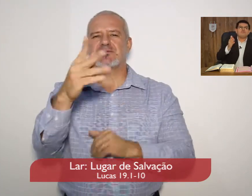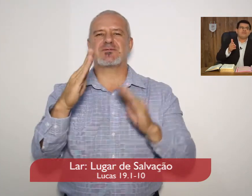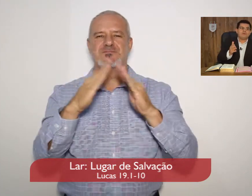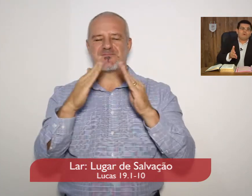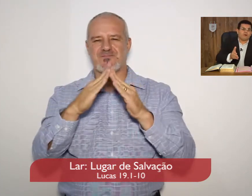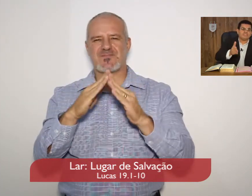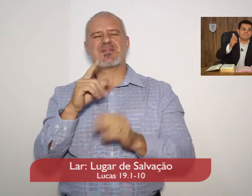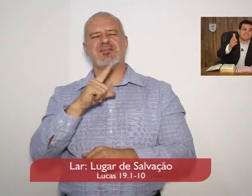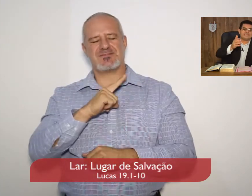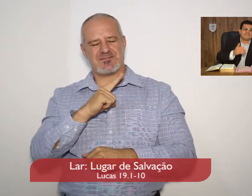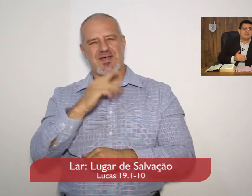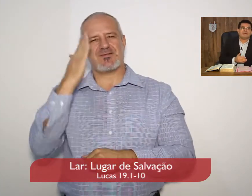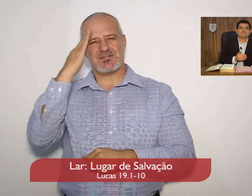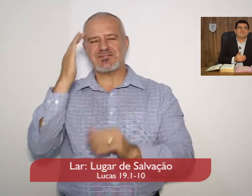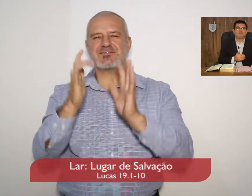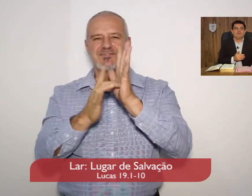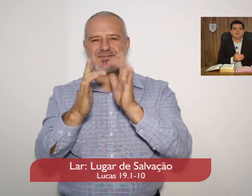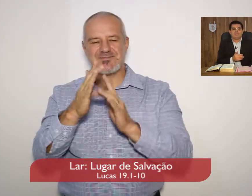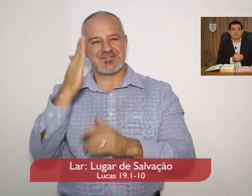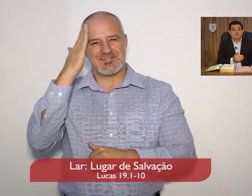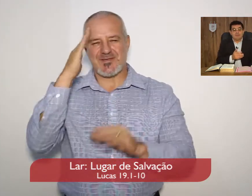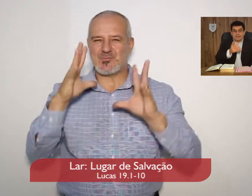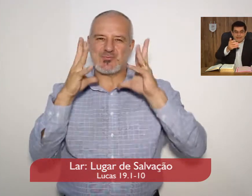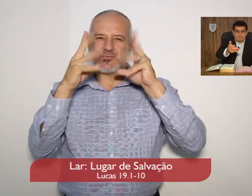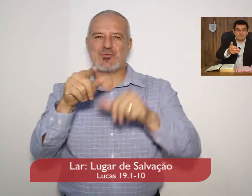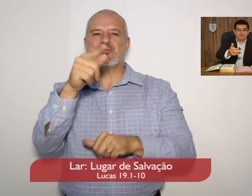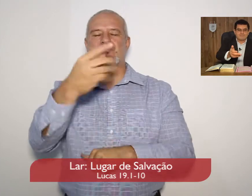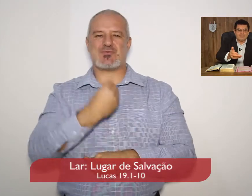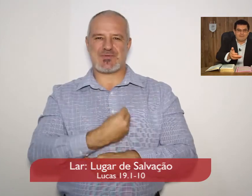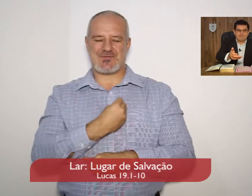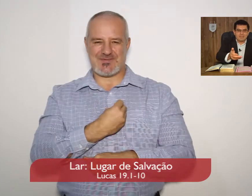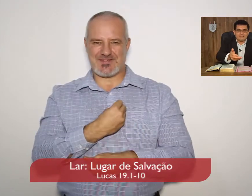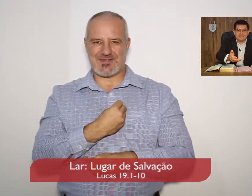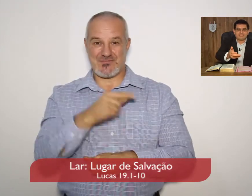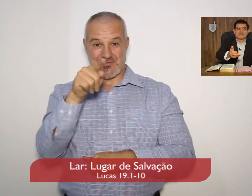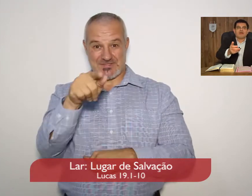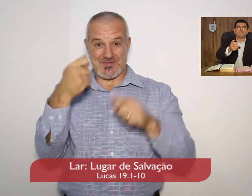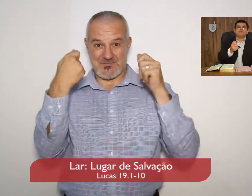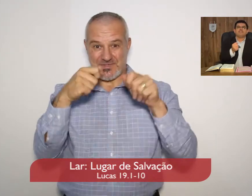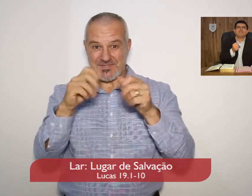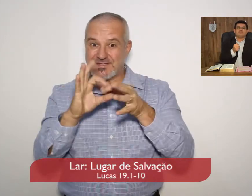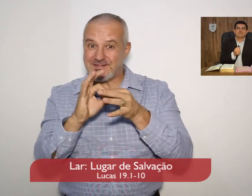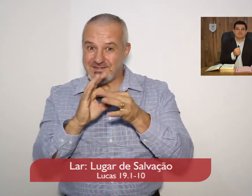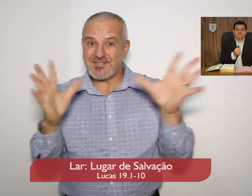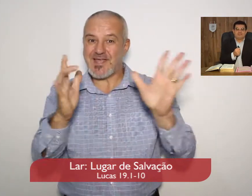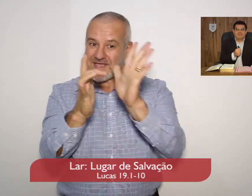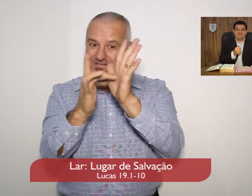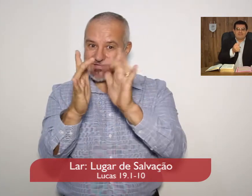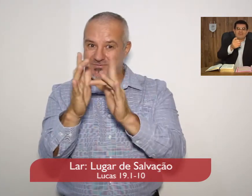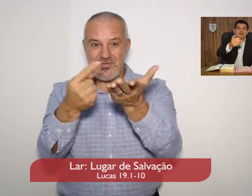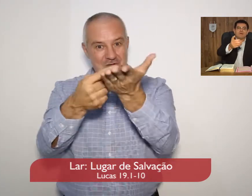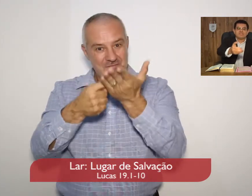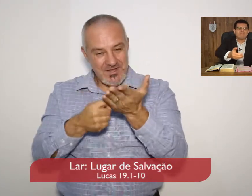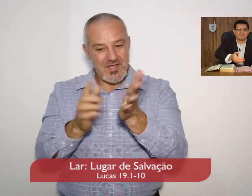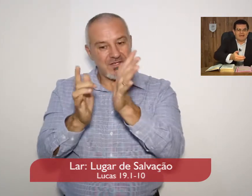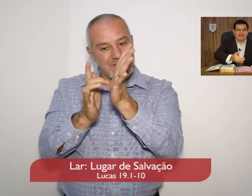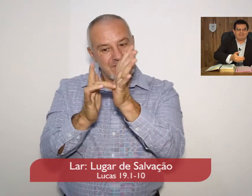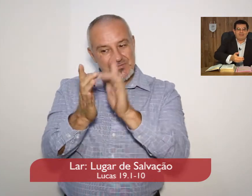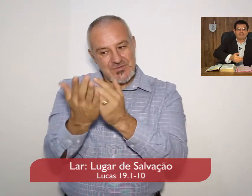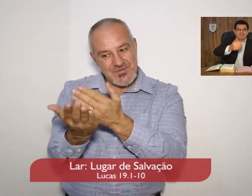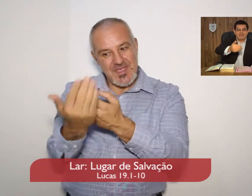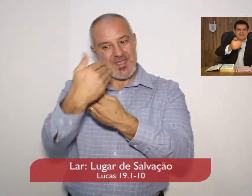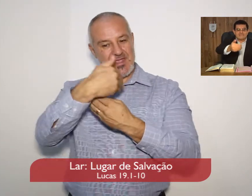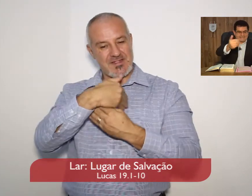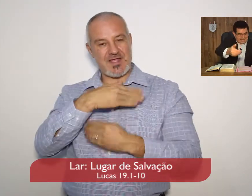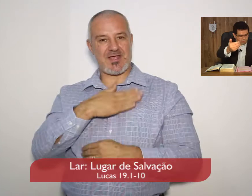com misericórdia em direção a esta família. E cabe você deixar com que Jesus venha